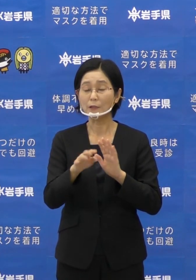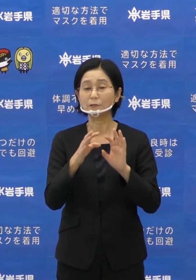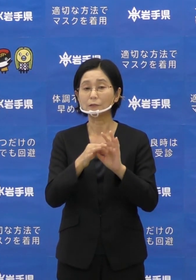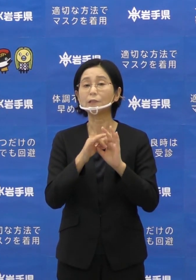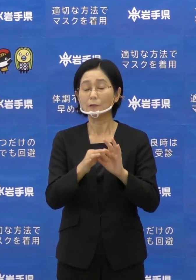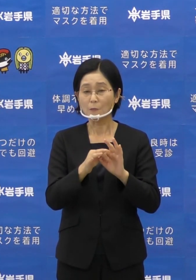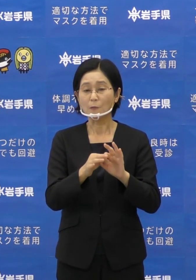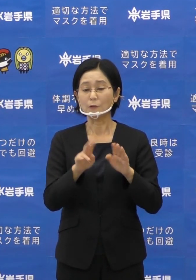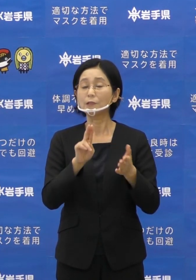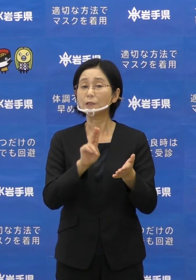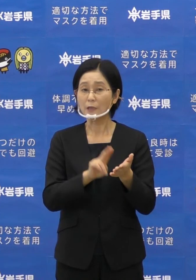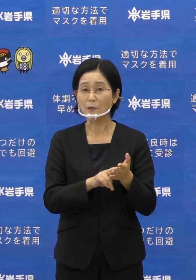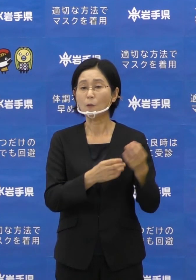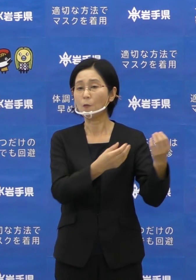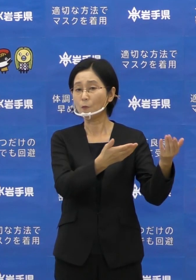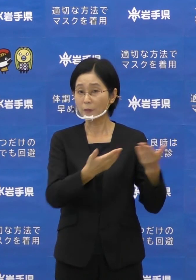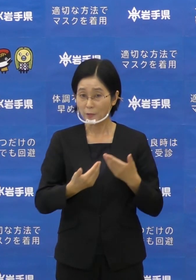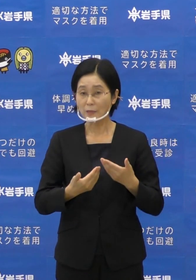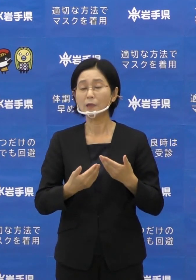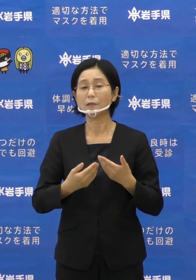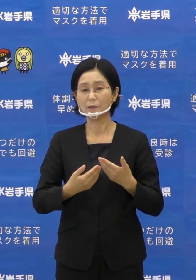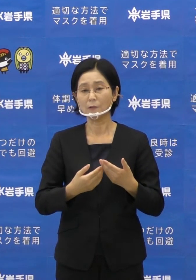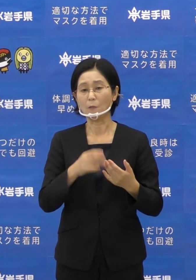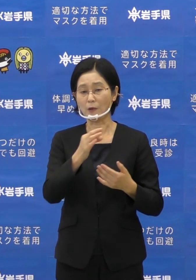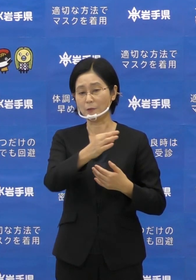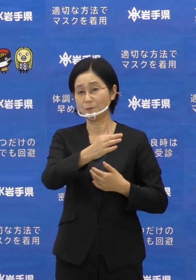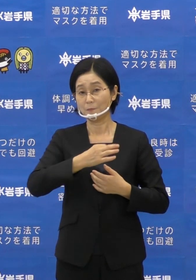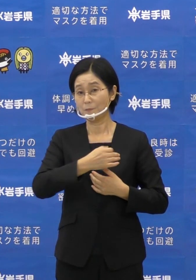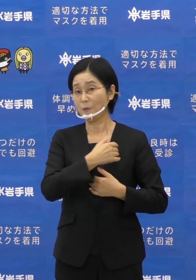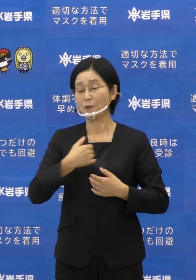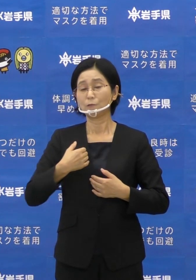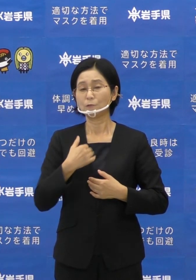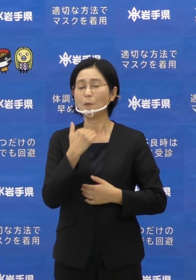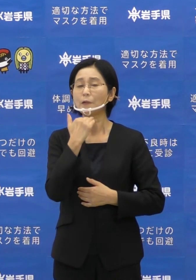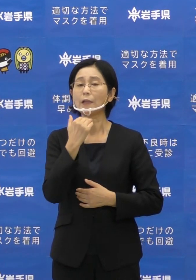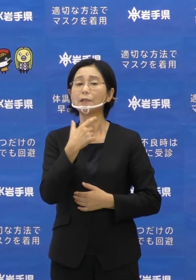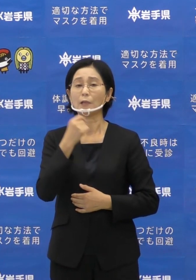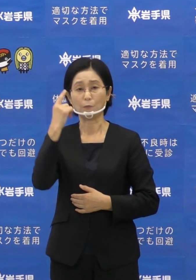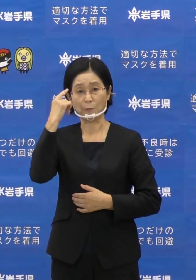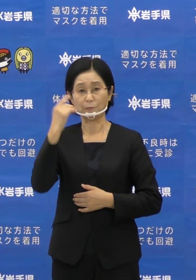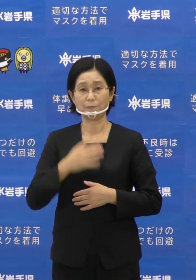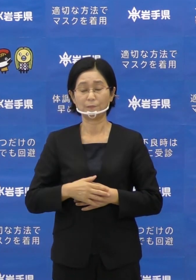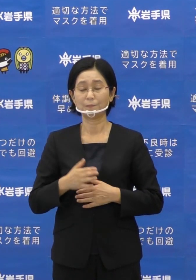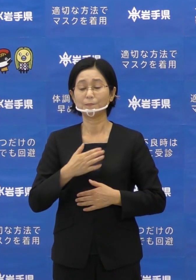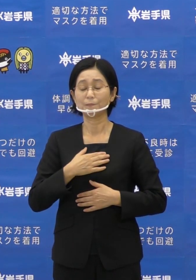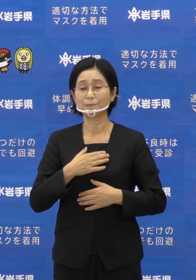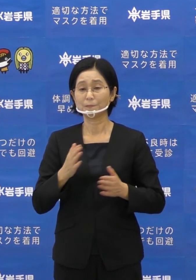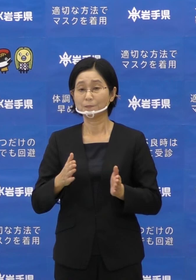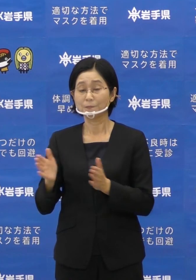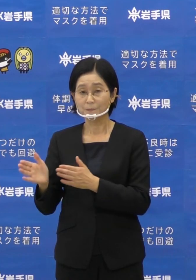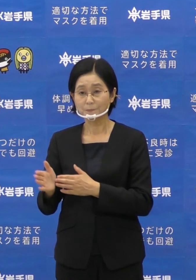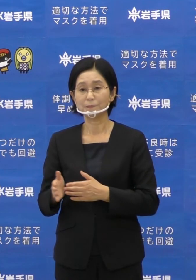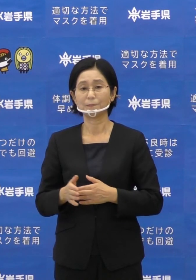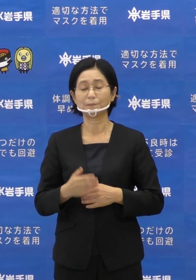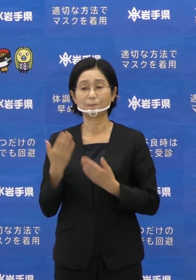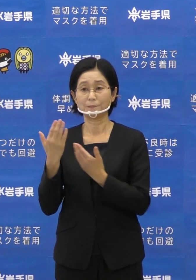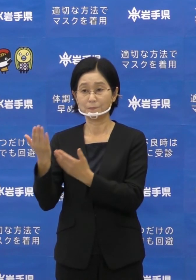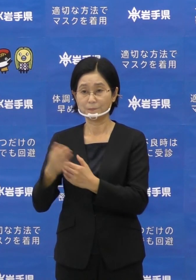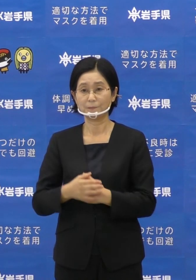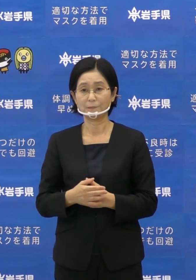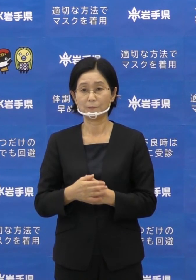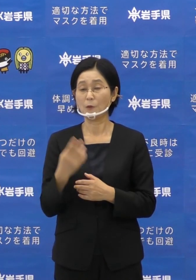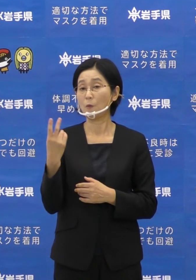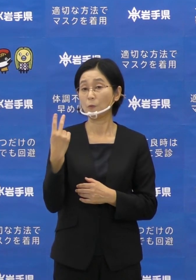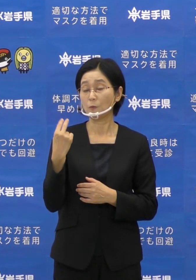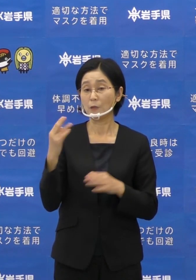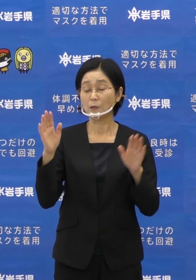います。 ありがとうございます。あと、おとといの夜に知事がツイッターで重点措置の